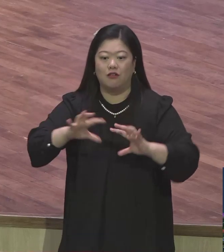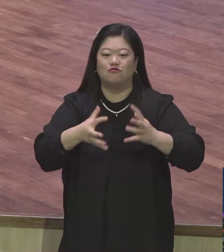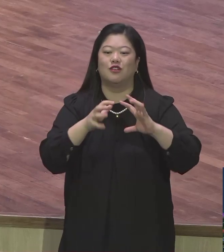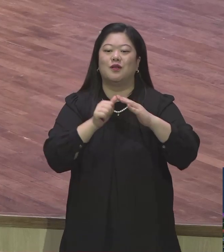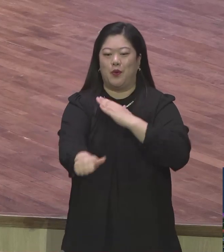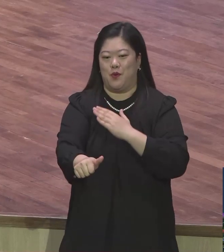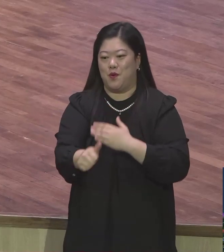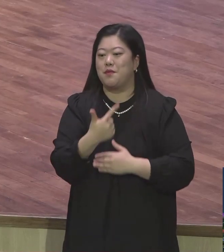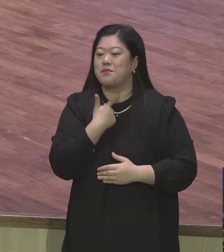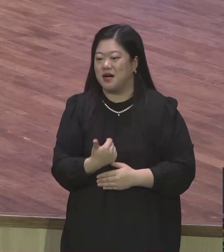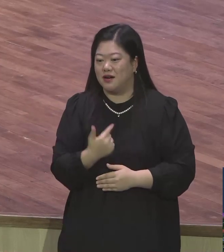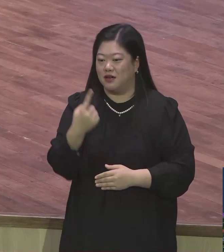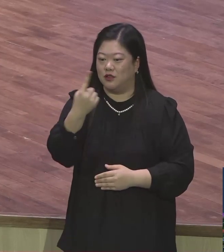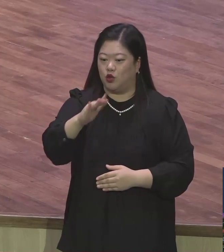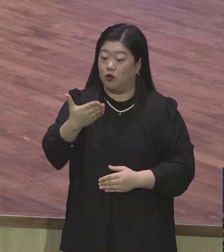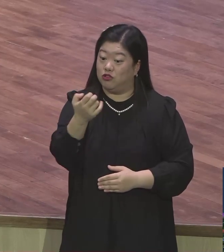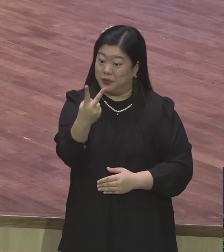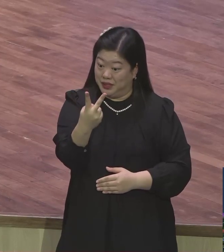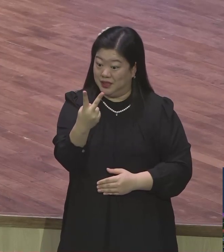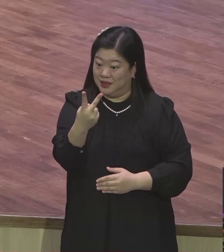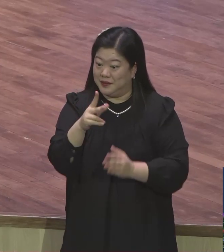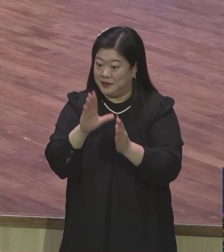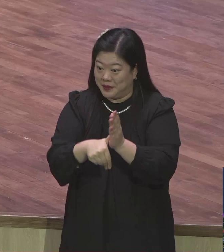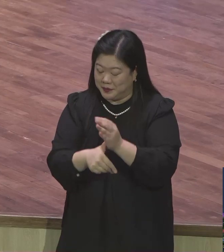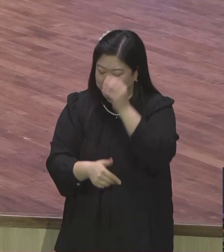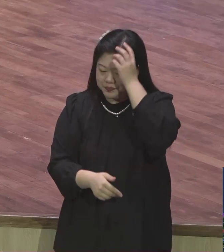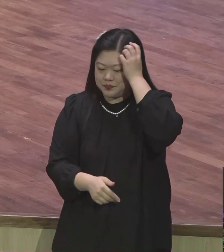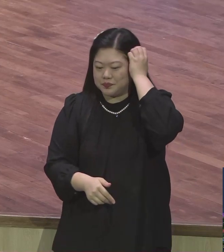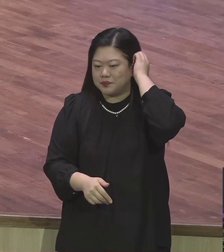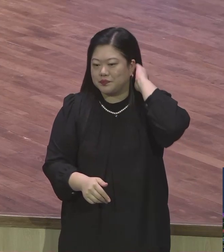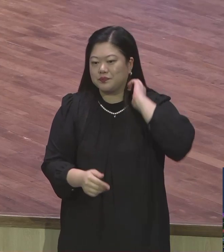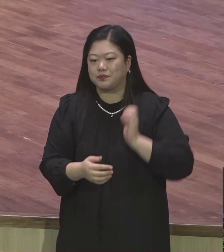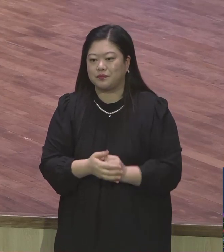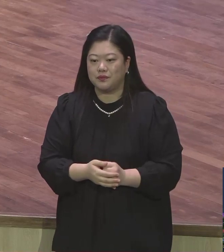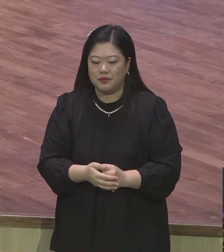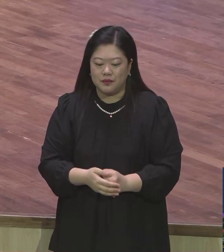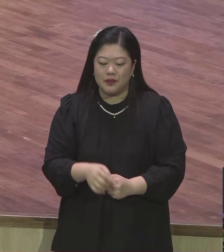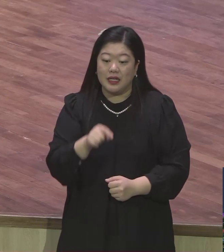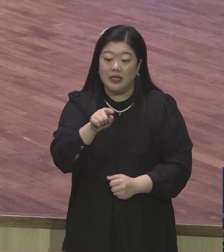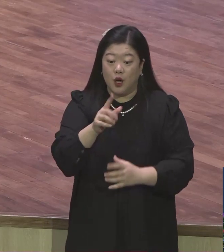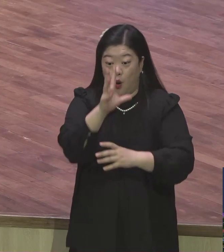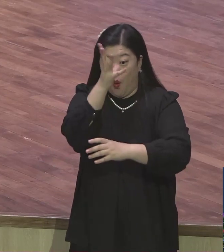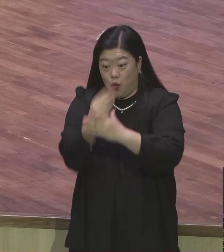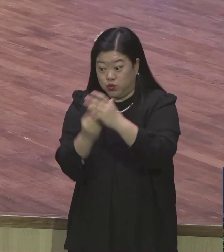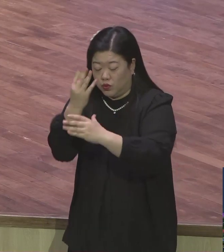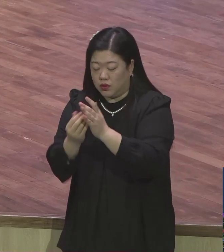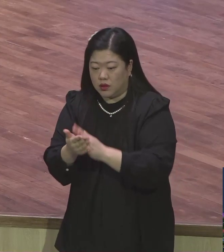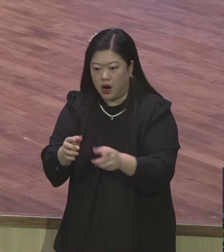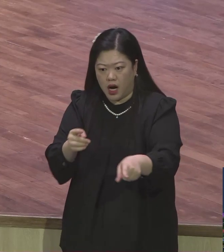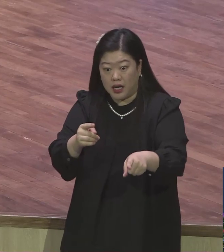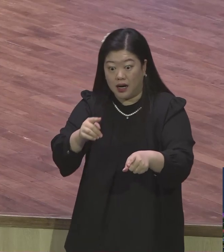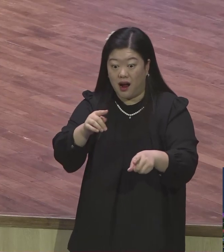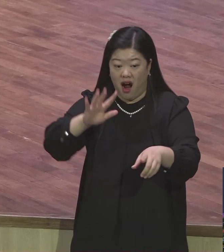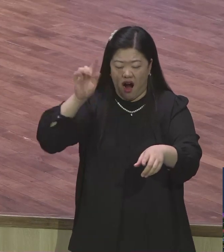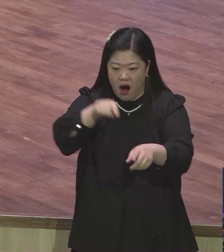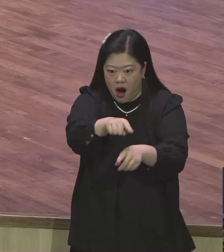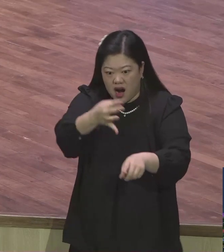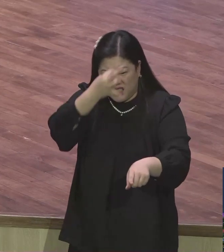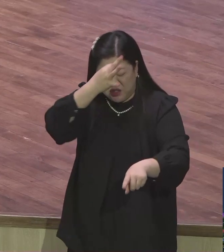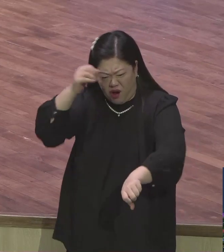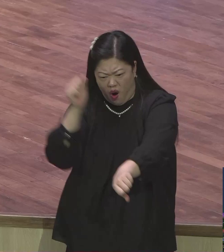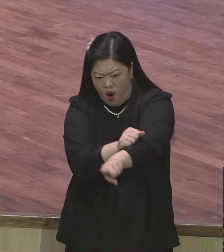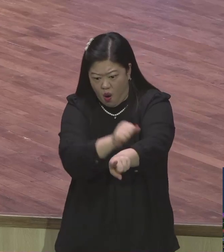전설들이 그 당시 같이 운동하고 있었어요. 같은 선수에서 같은 시대에. 그러니까 이들이 한 팀을